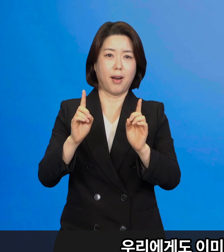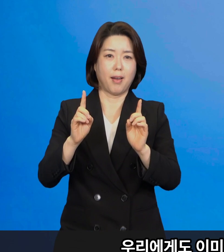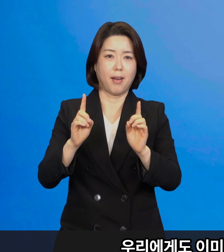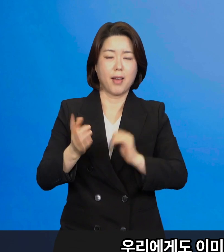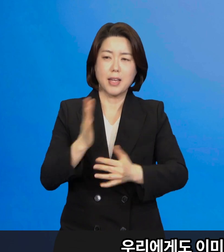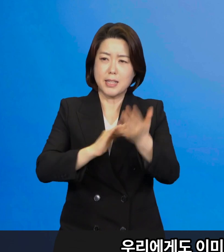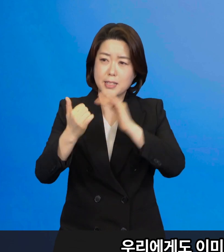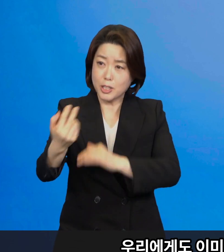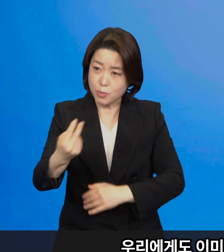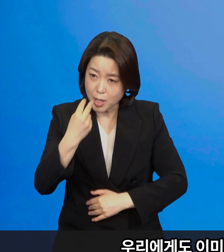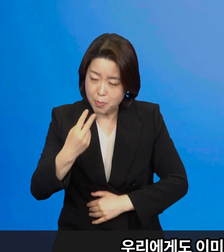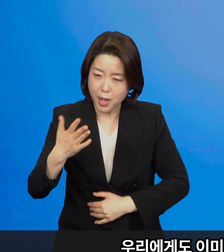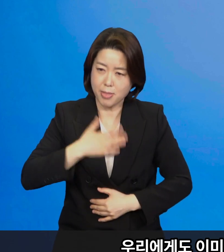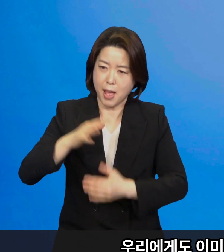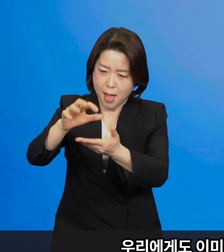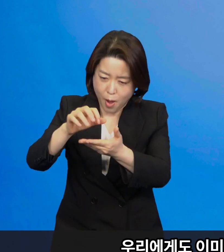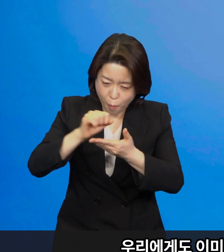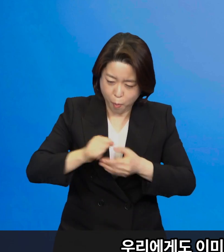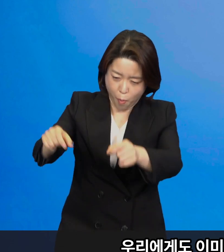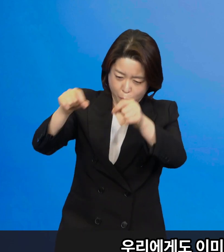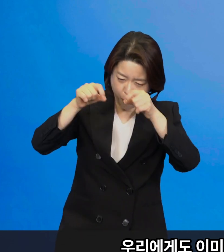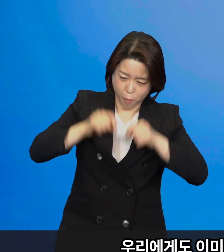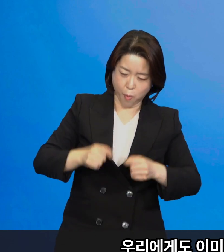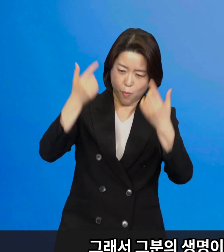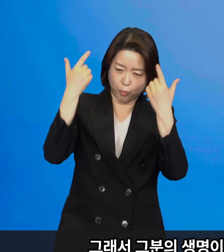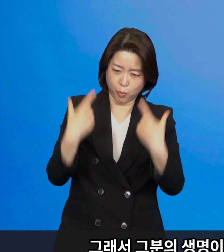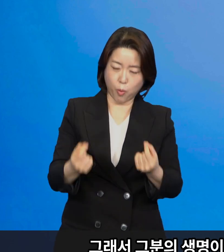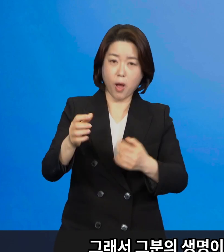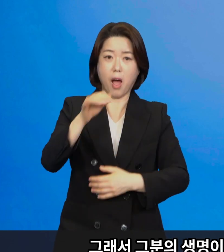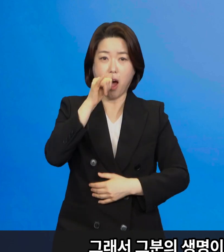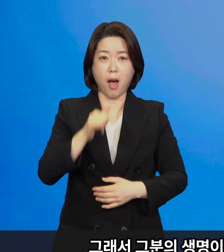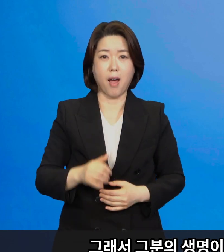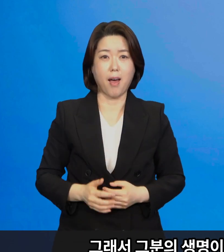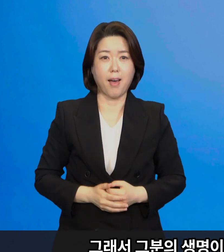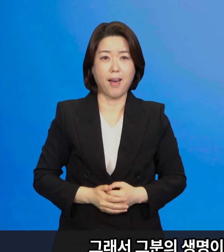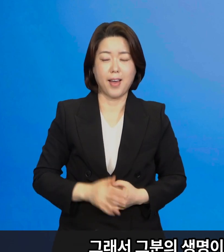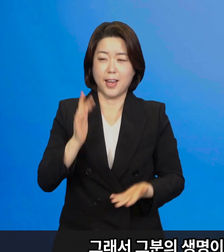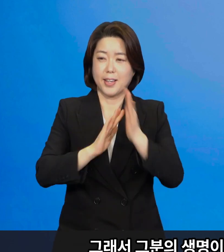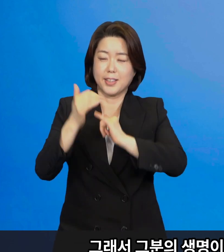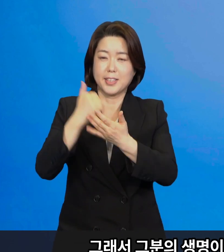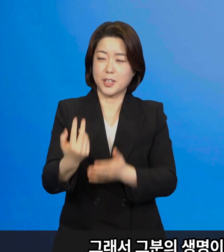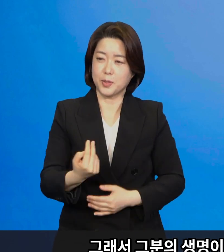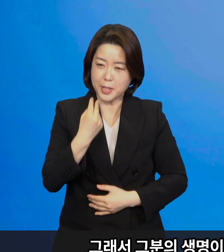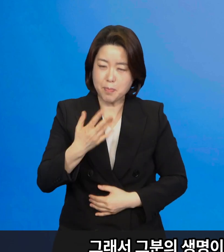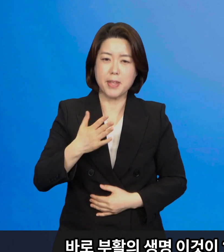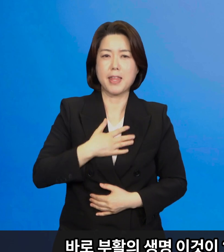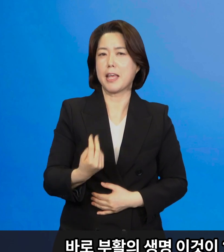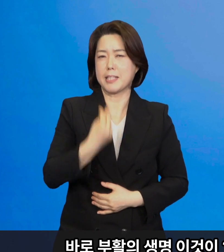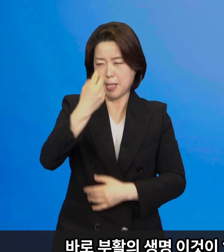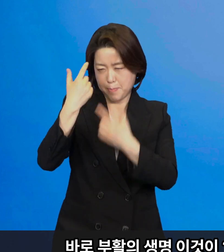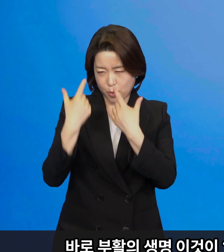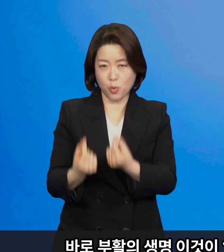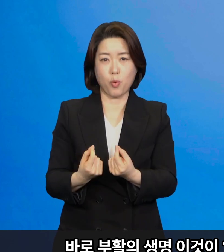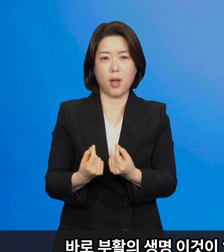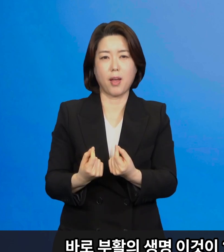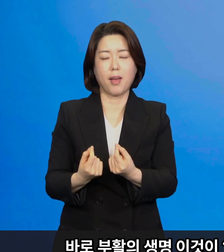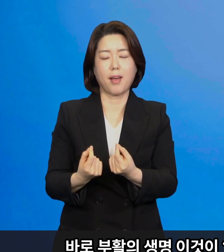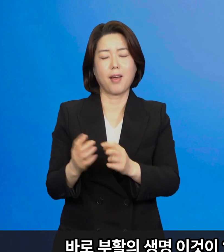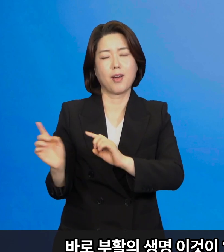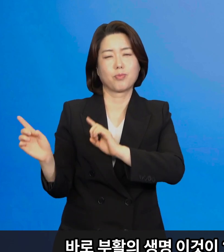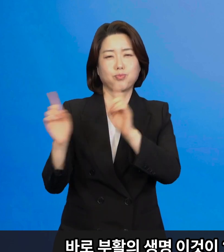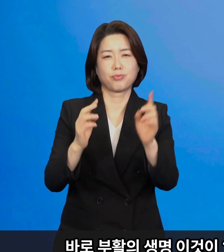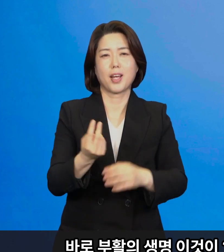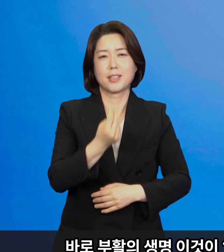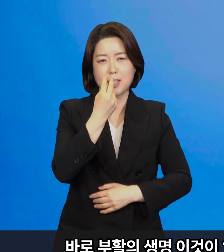누구에게? 우리에게도 이미 흘러와 있는 것이죠. 그래서 그분의 생명이 우리의 생명이 된 겁니다. 바로 부활의 생명.